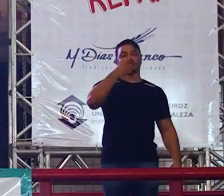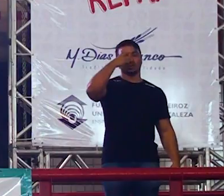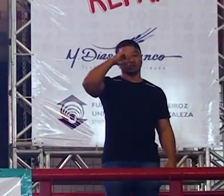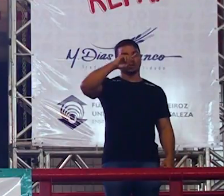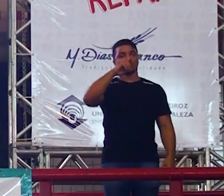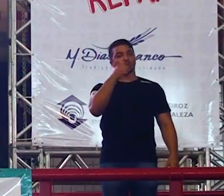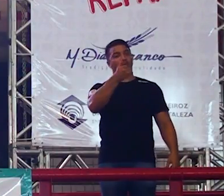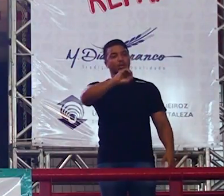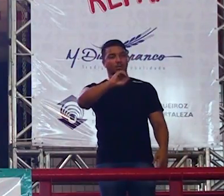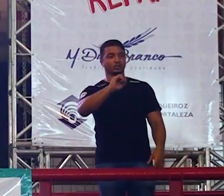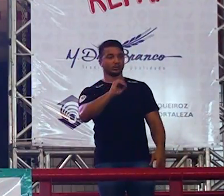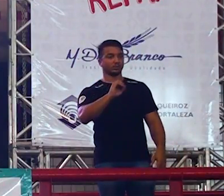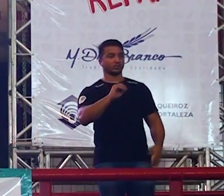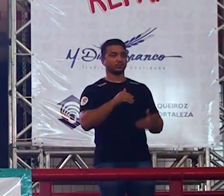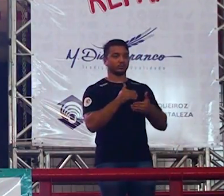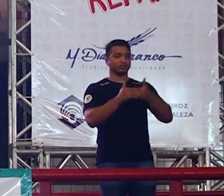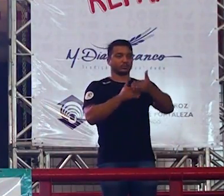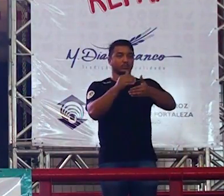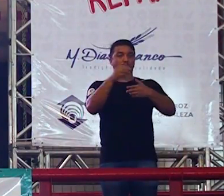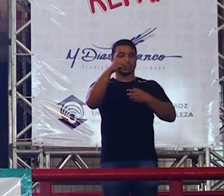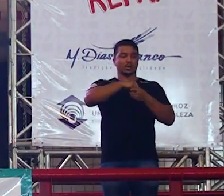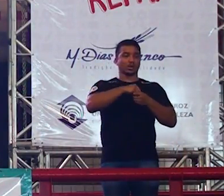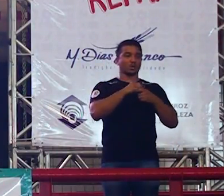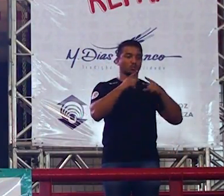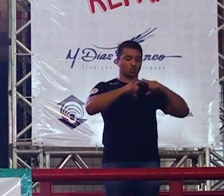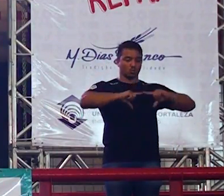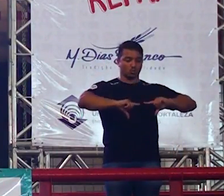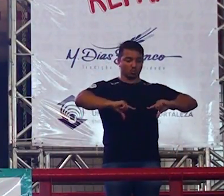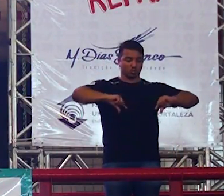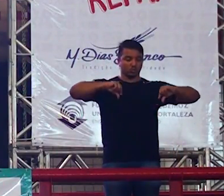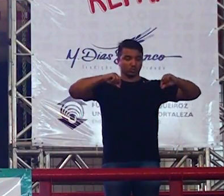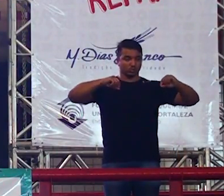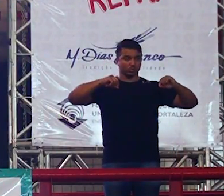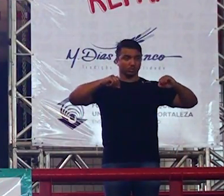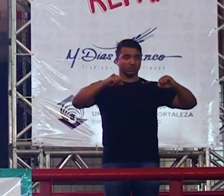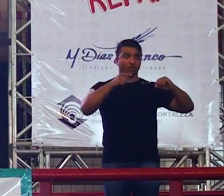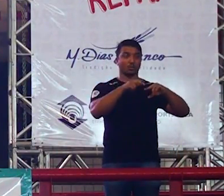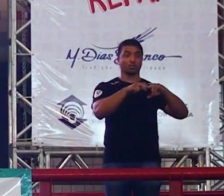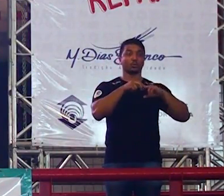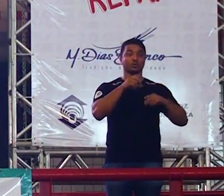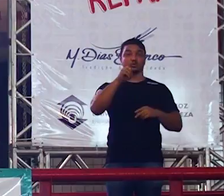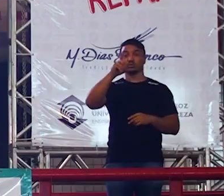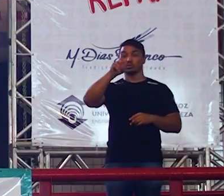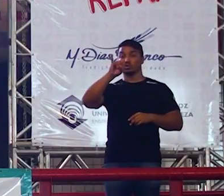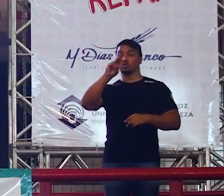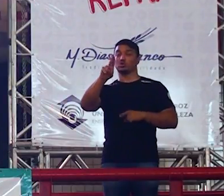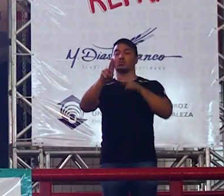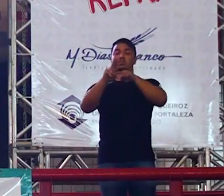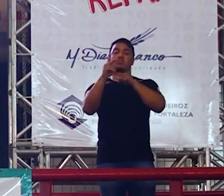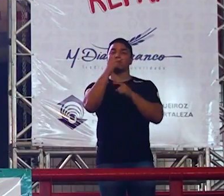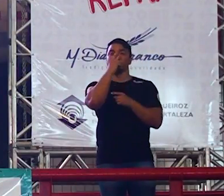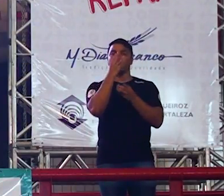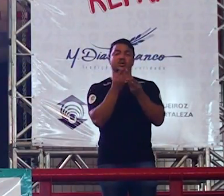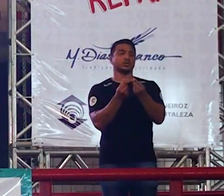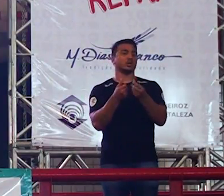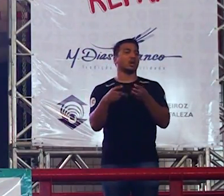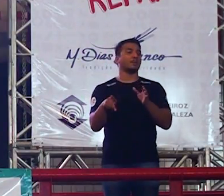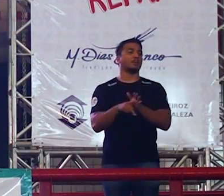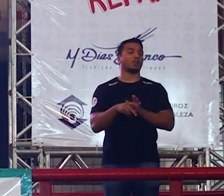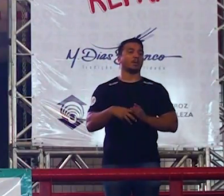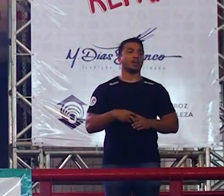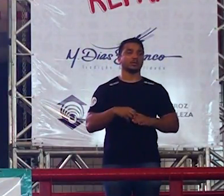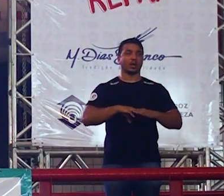de vida, certo? No útero. É por isso que para muitos o DIU é considerado um método